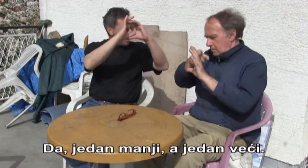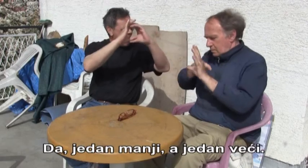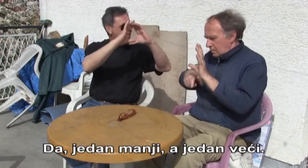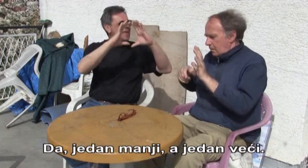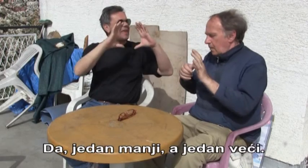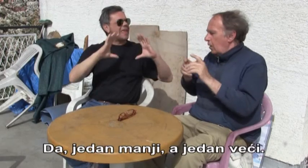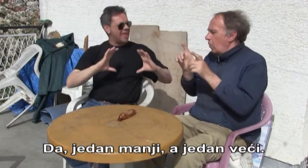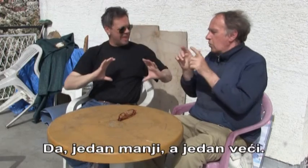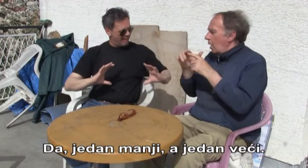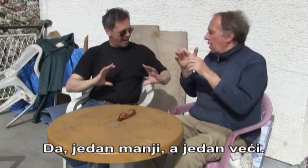mali i veliki.